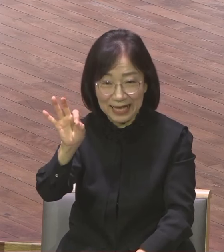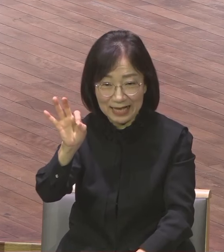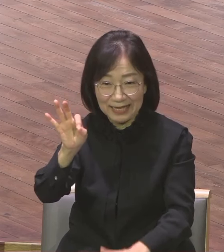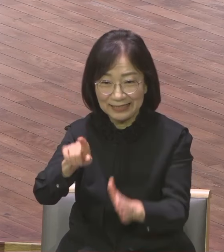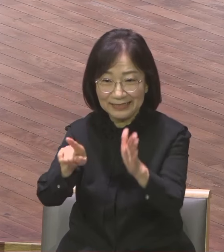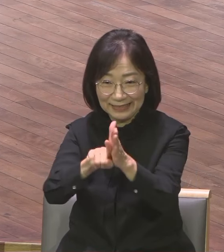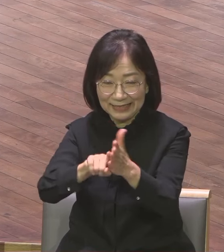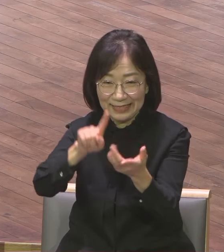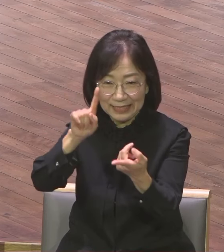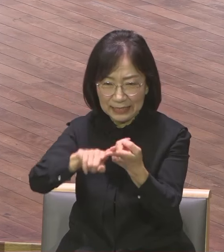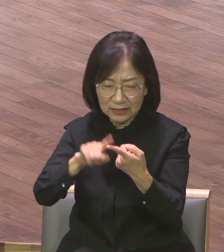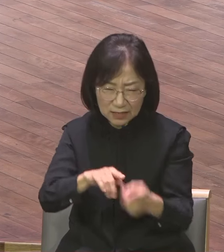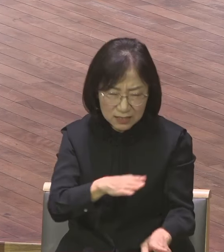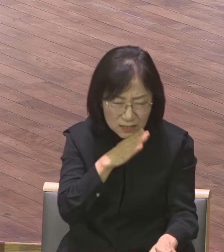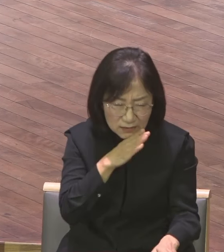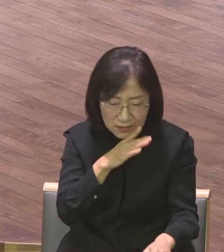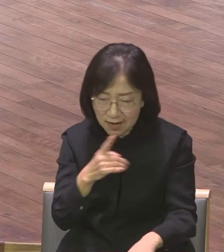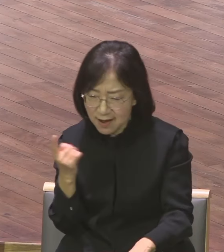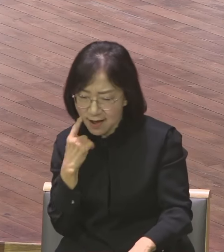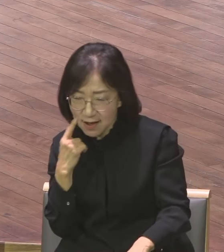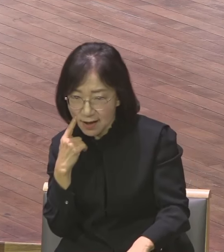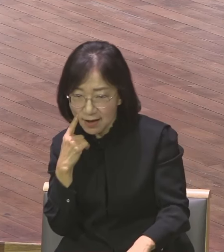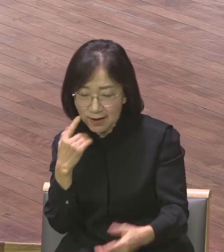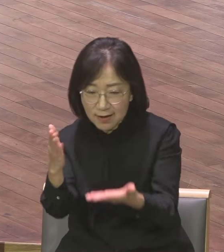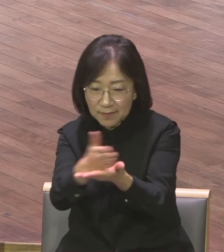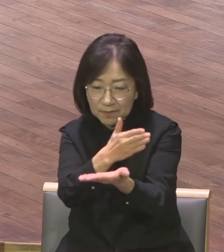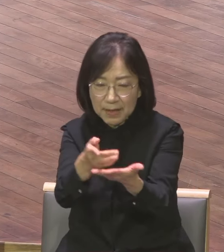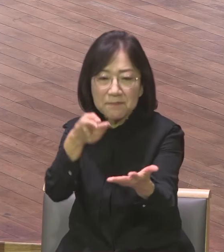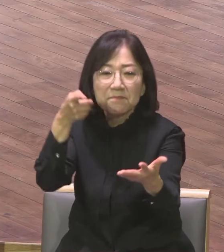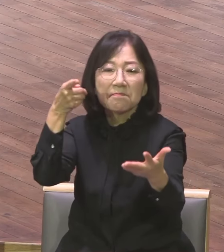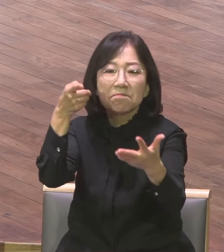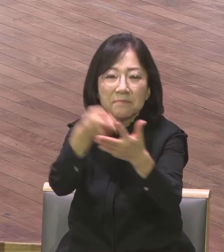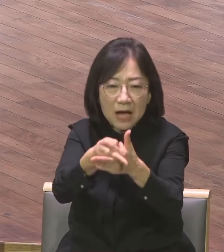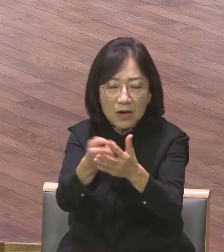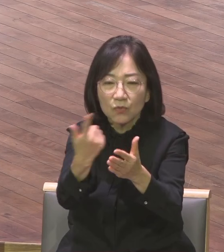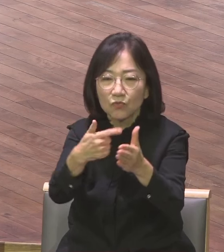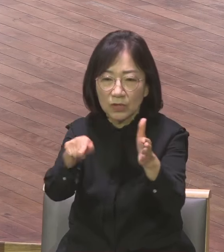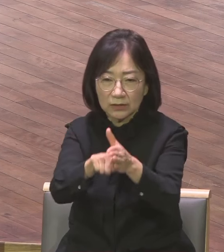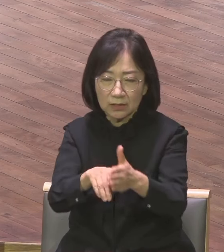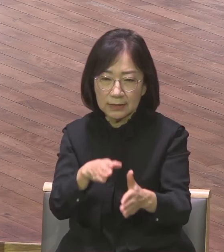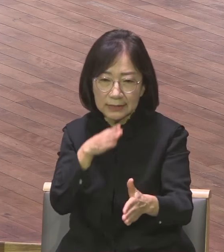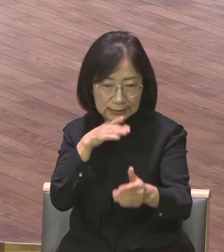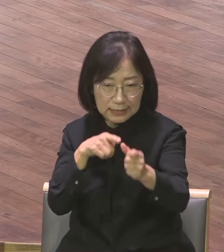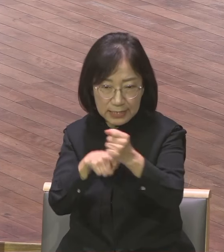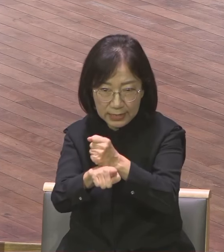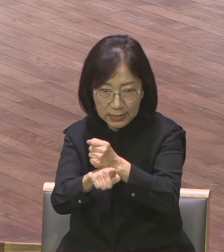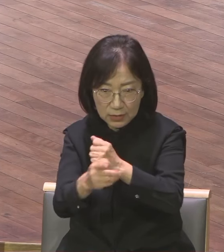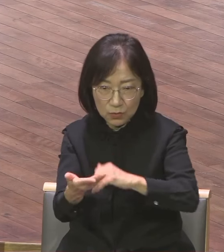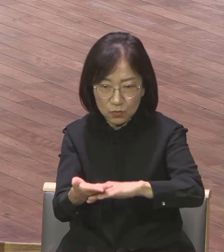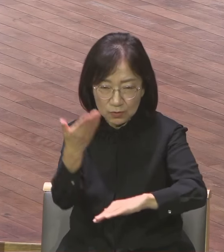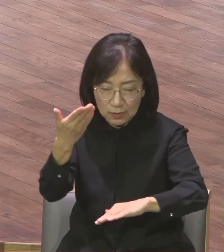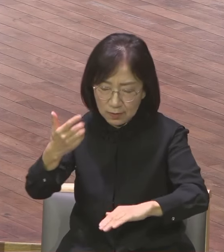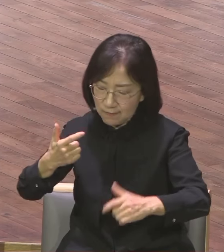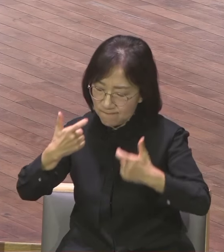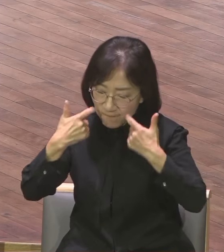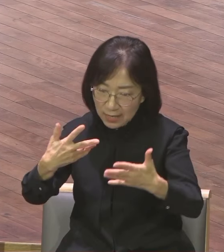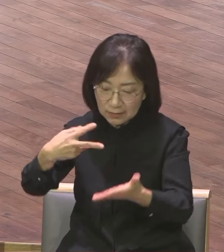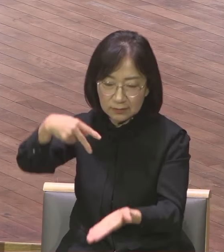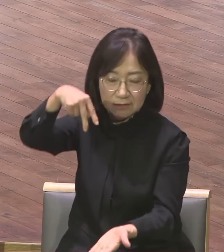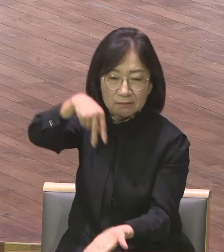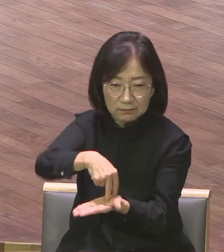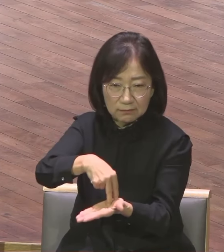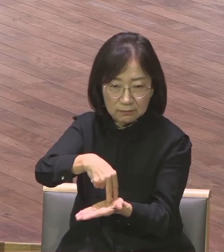요거에 대한 분별을 통해서 진리 위에 굳게 서는 신앙인이 되어야